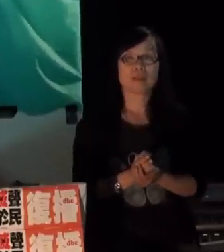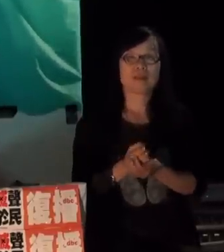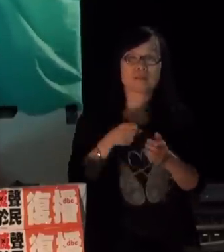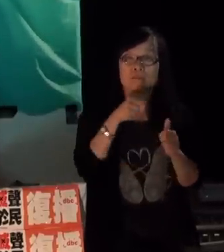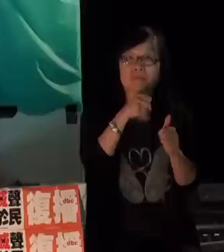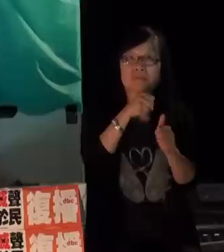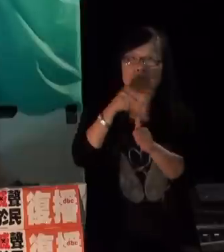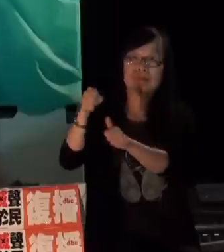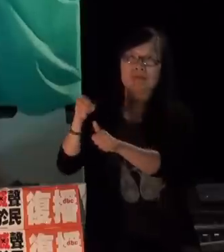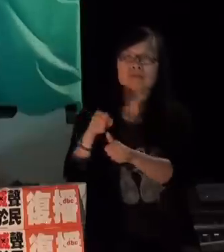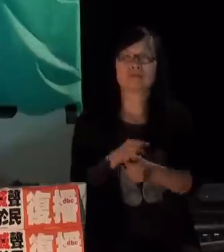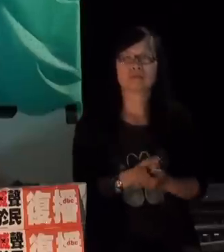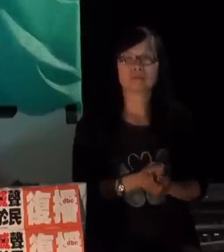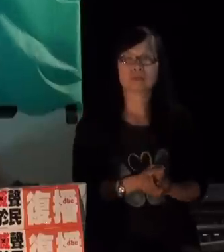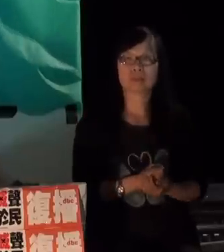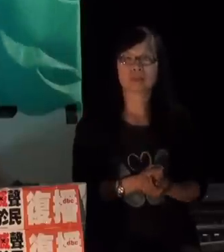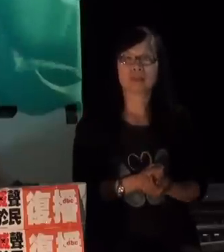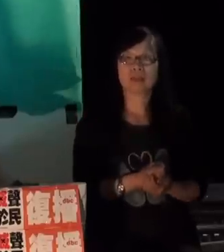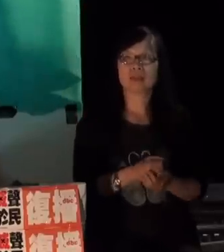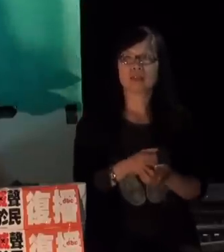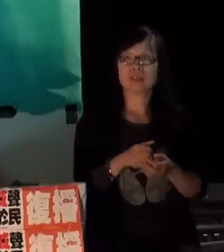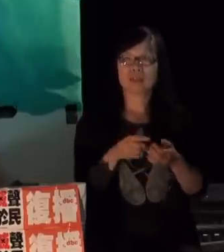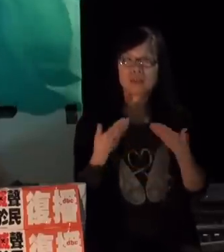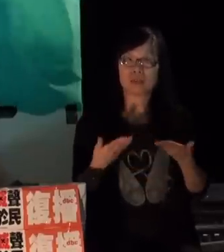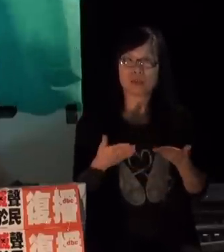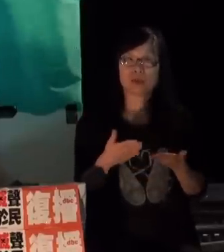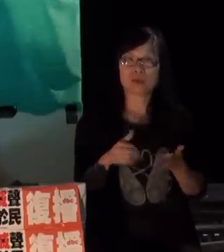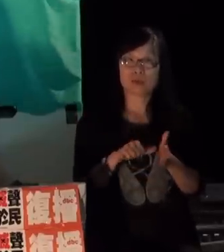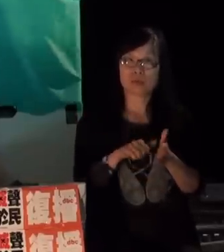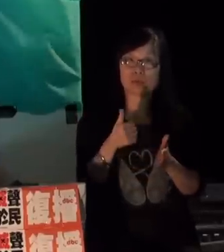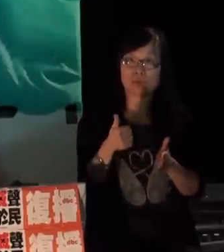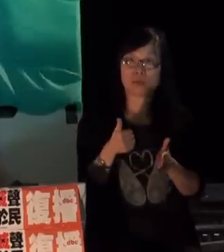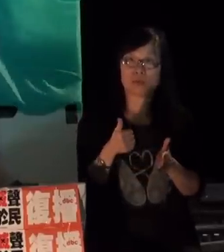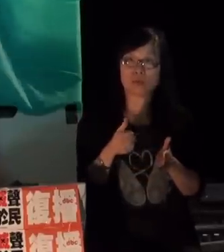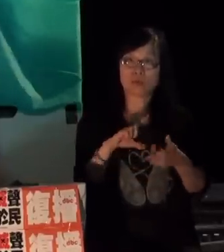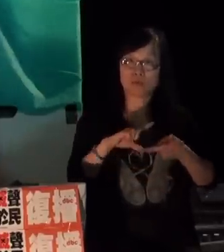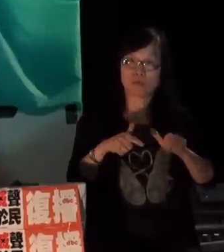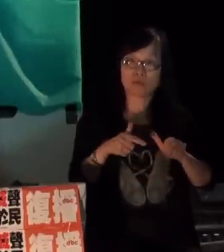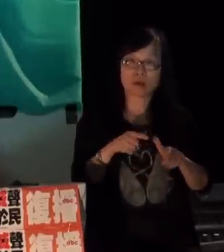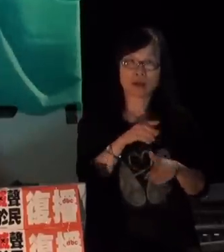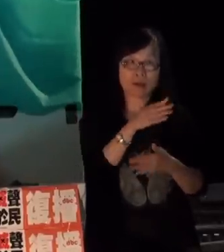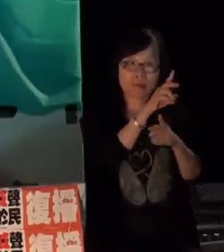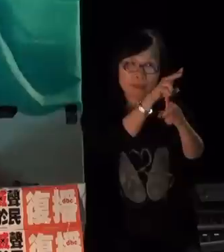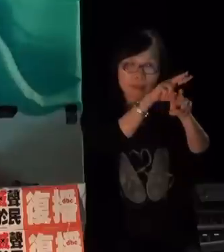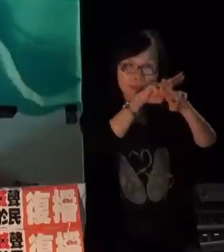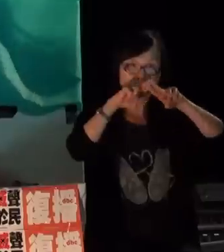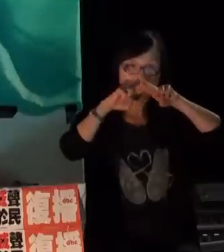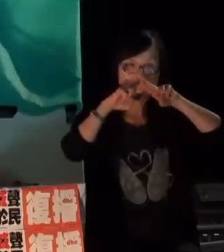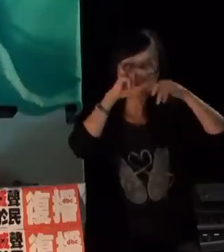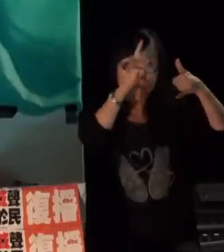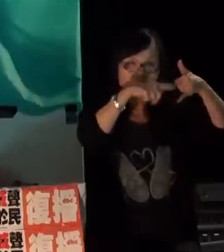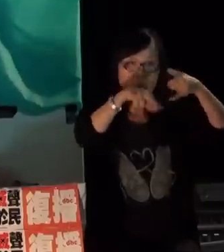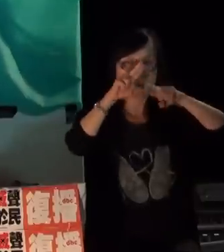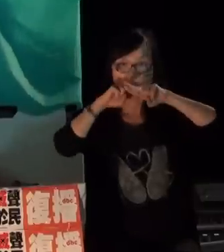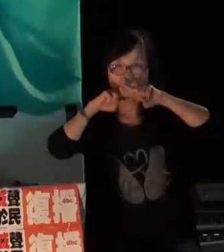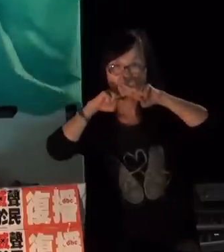就打擊，就係咁簡單。 打得電話就得。 而家最好嘅方法咧，就係唔好俾你哋講嘢，冇人講嘢，咪